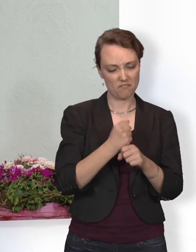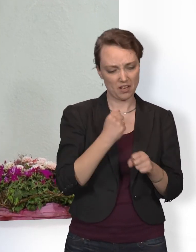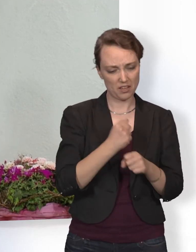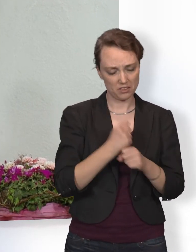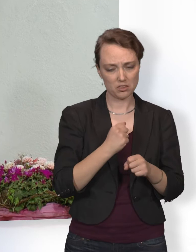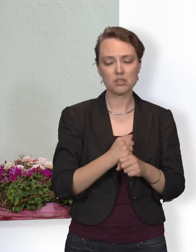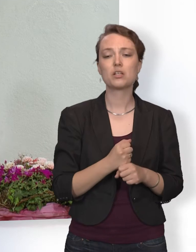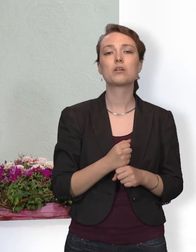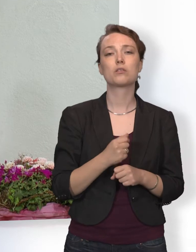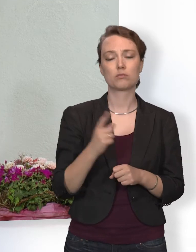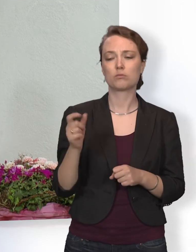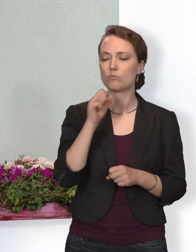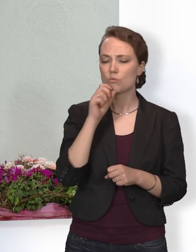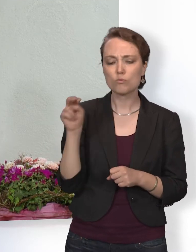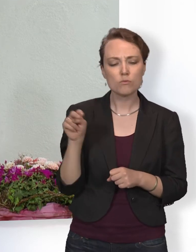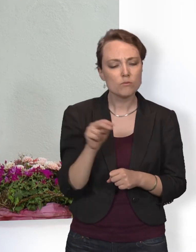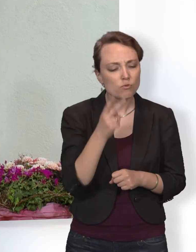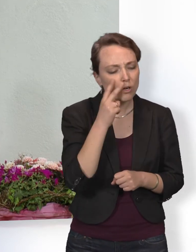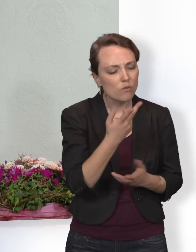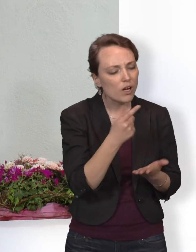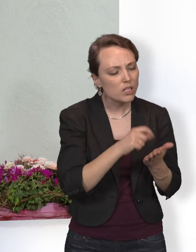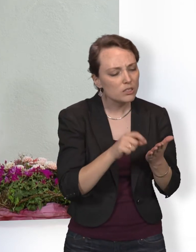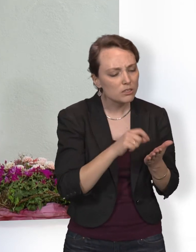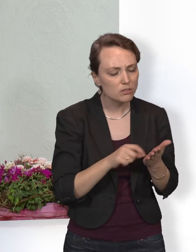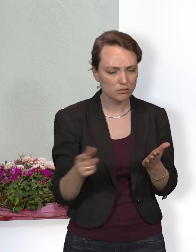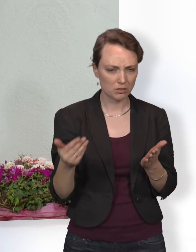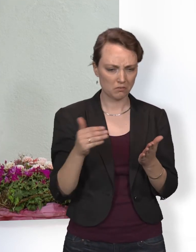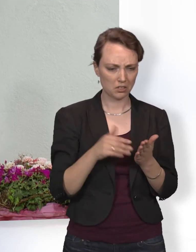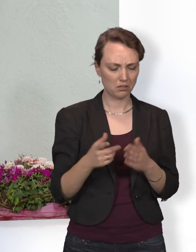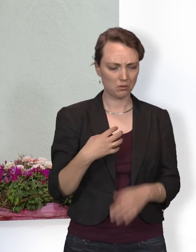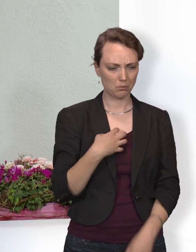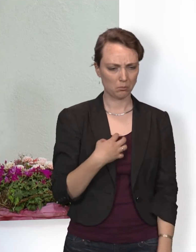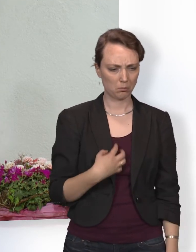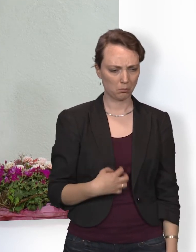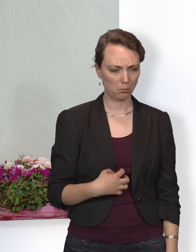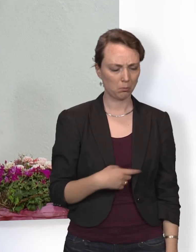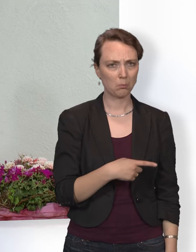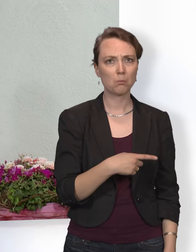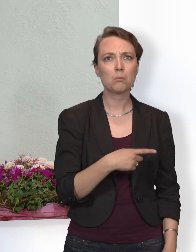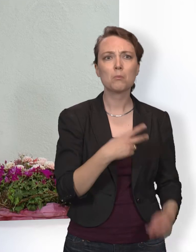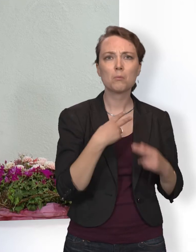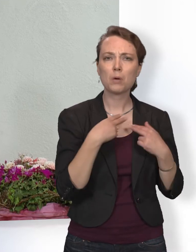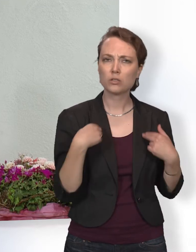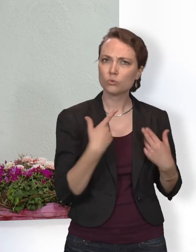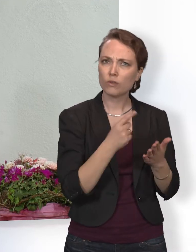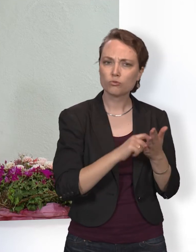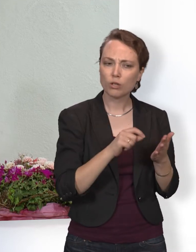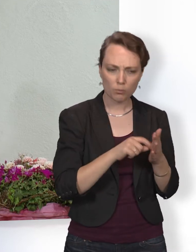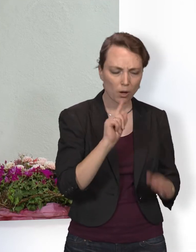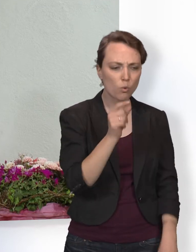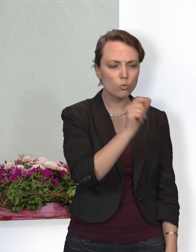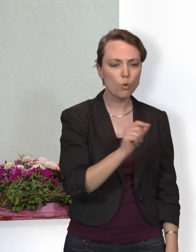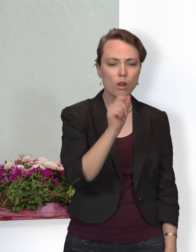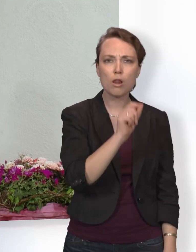wieder sank der Junge zusammen. Er sah nämlich auf dem Zettel, den der Pastor schrieb, auch lauter Nullen. Der Pastor hatte